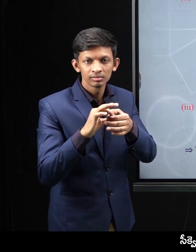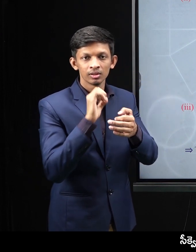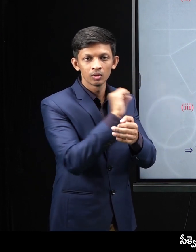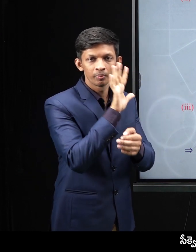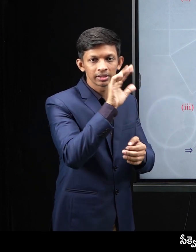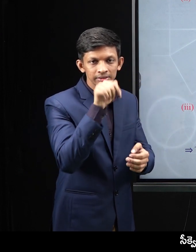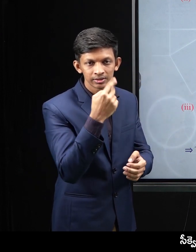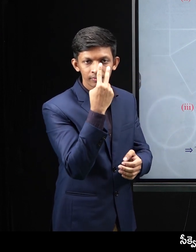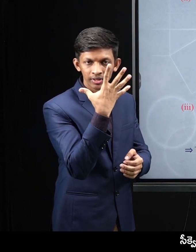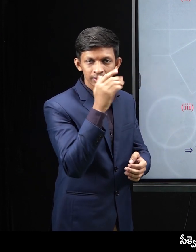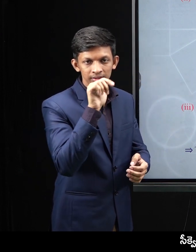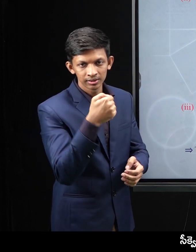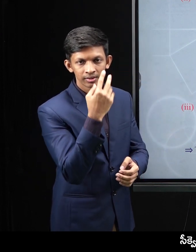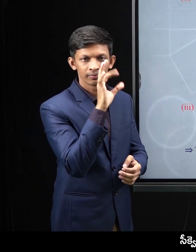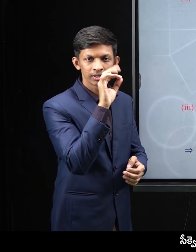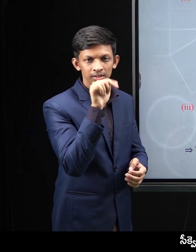75 జామితీయ పురోగతి కాదు.